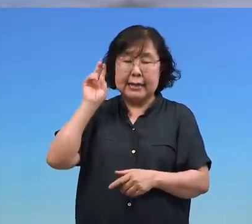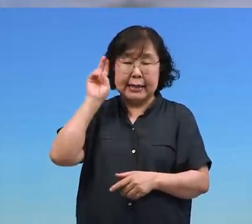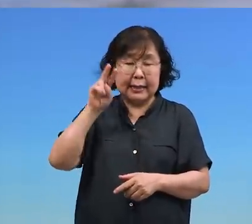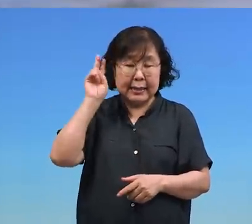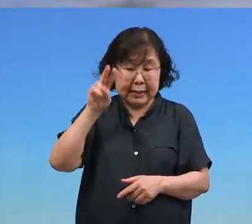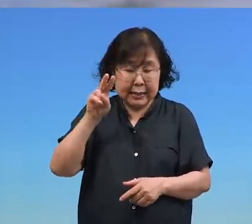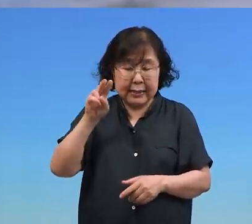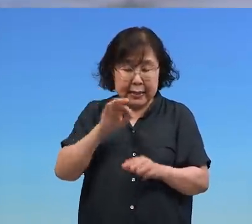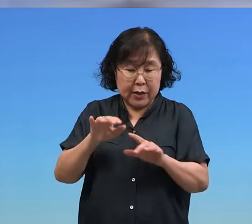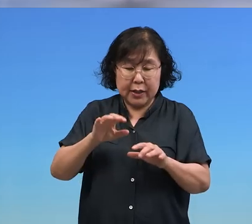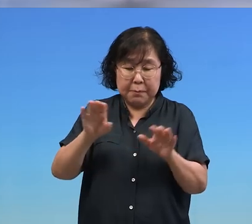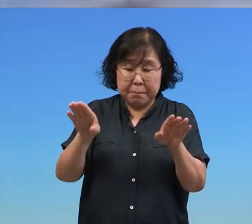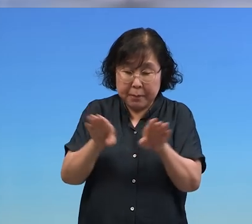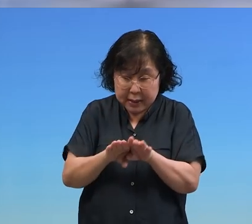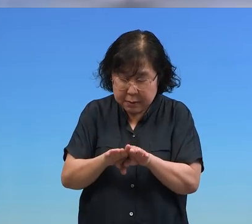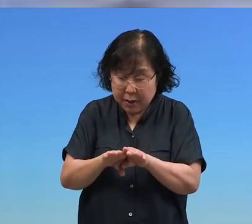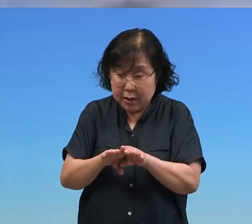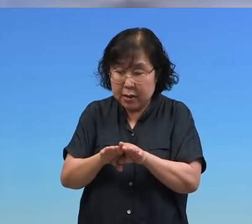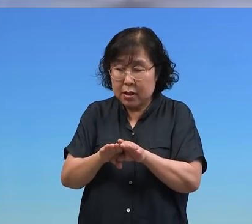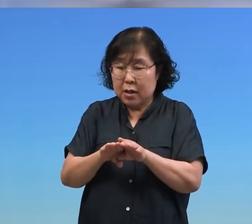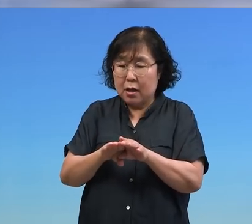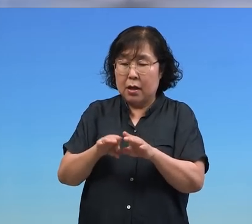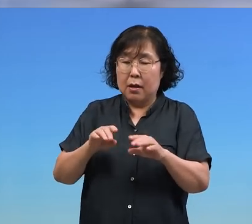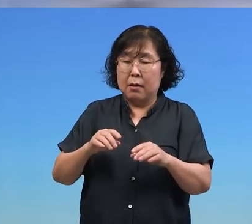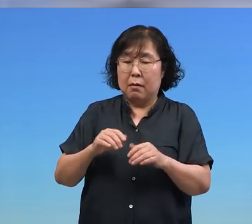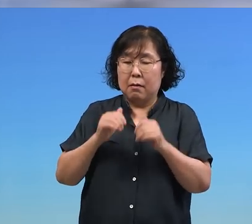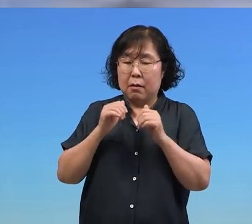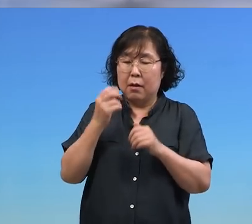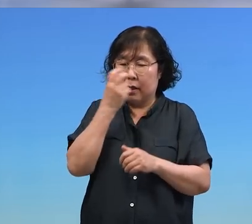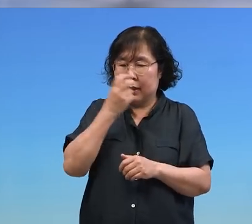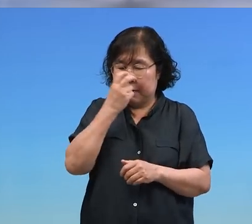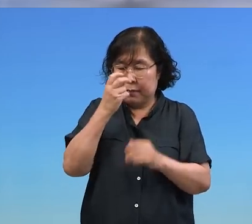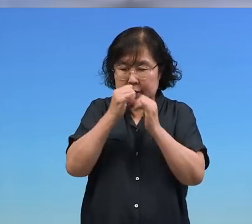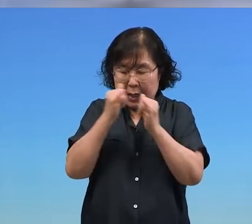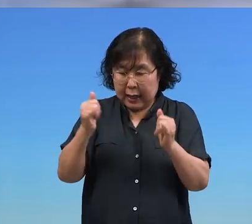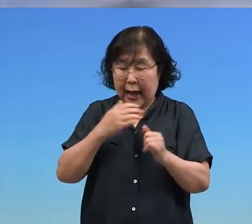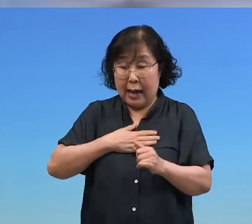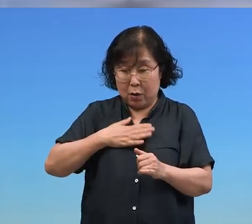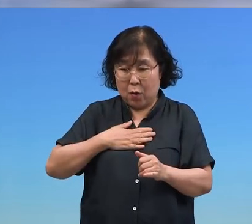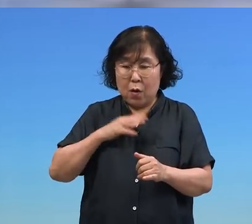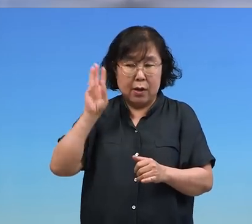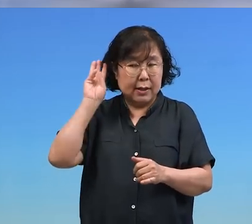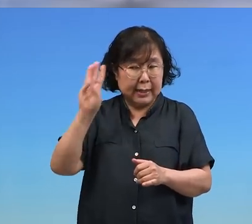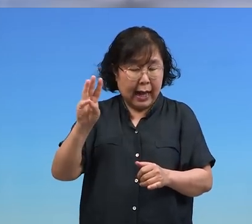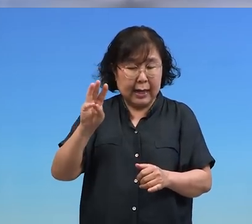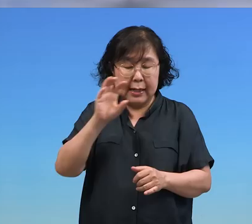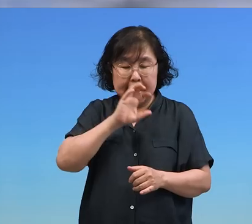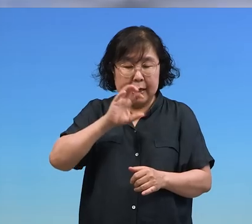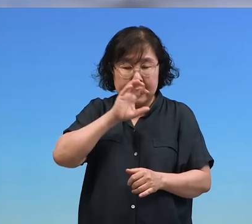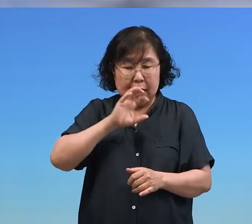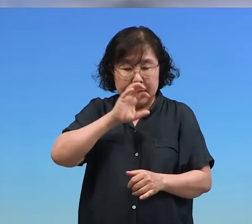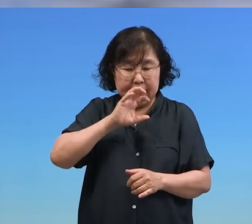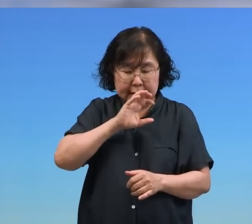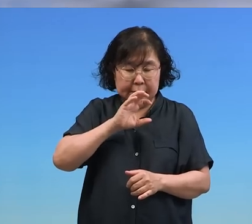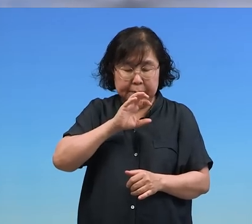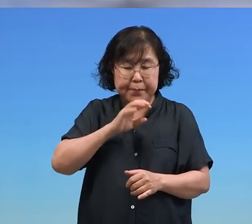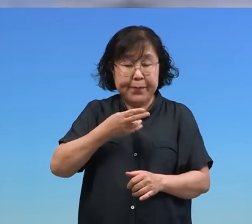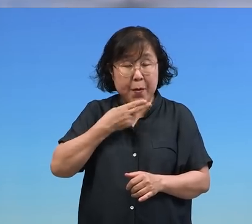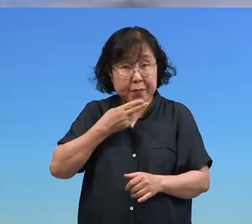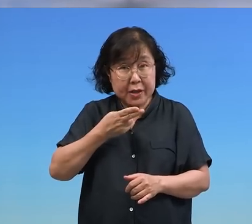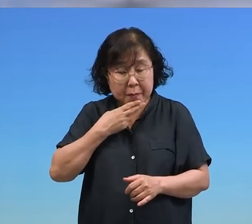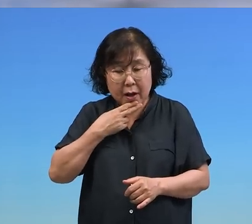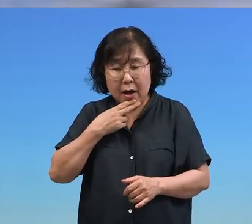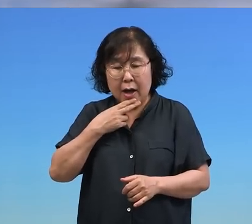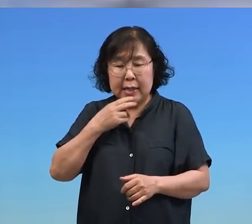평론가들이 알지 그리고 사흘을 연습하지 않으면 관객들이 안다네 그래서 이분이 대가가 된